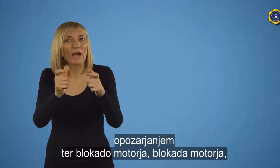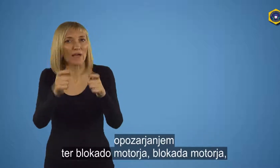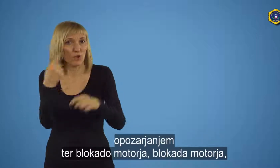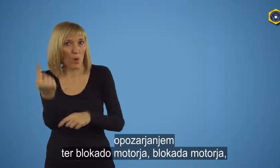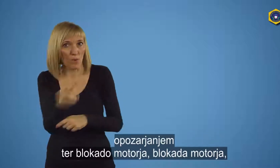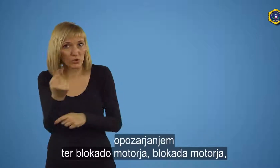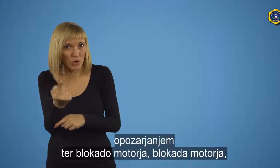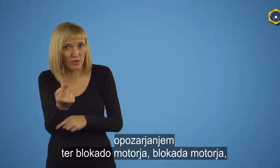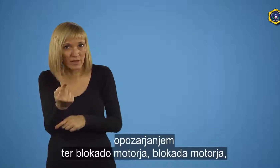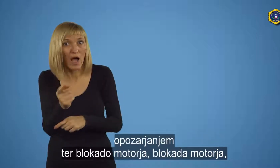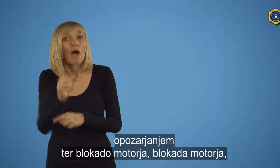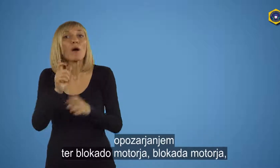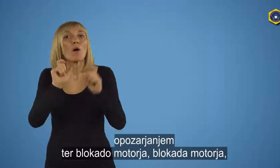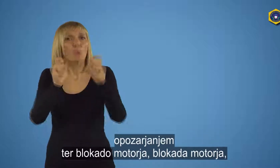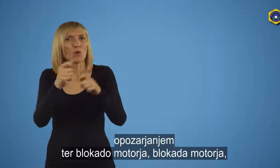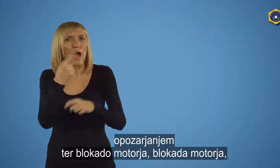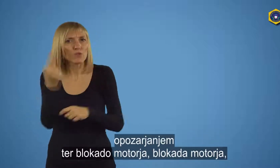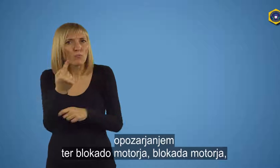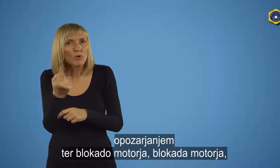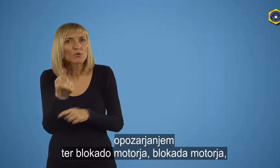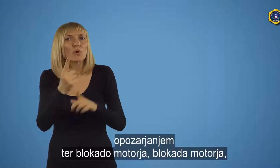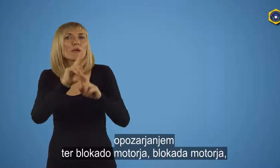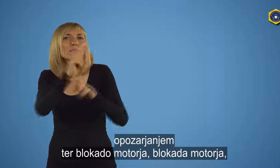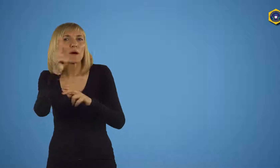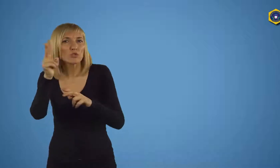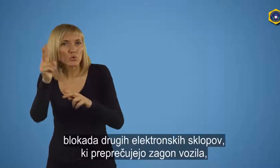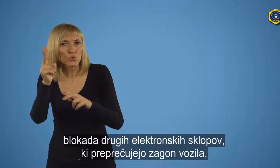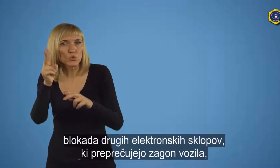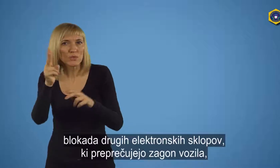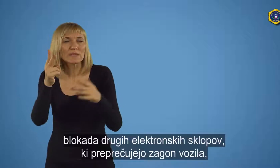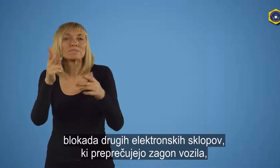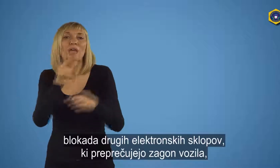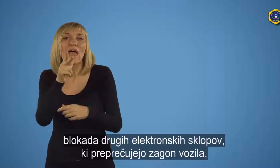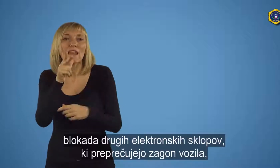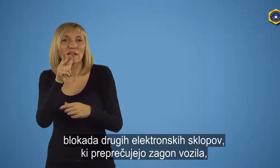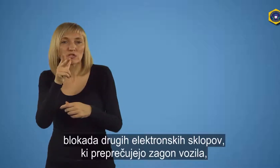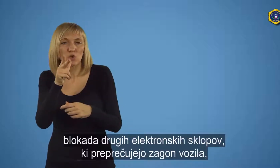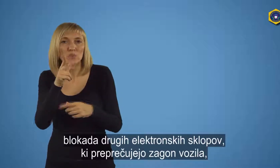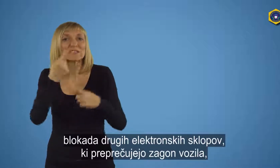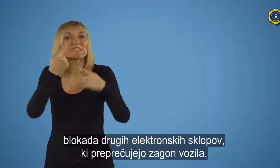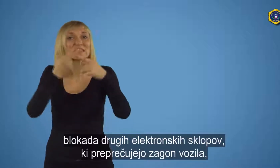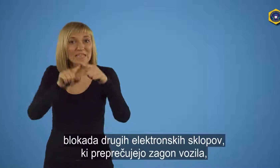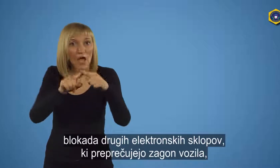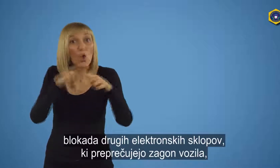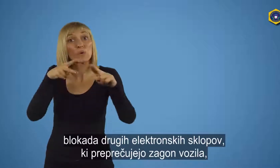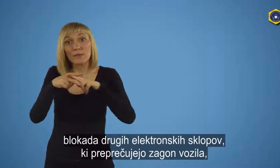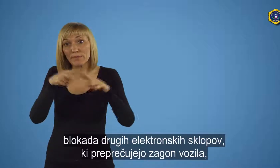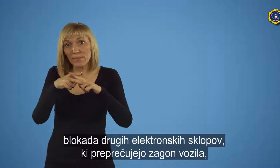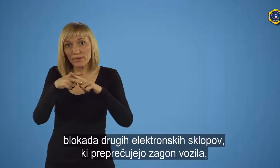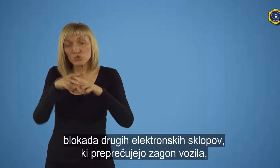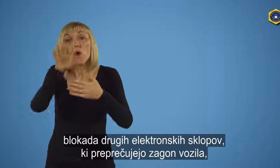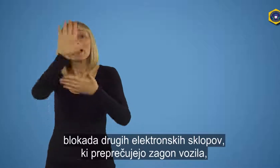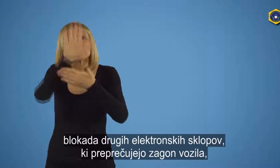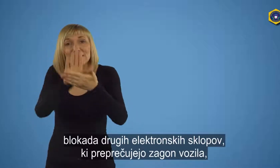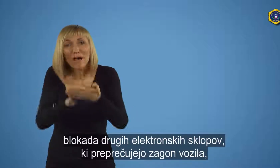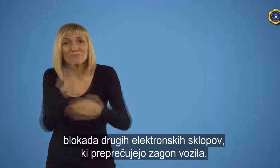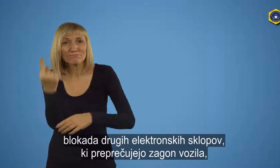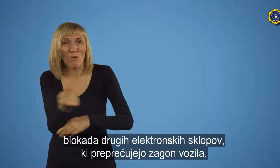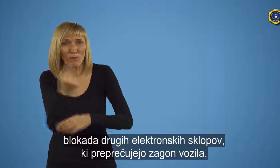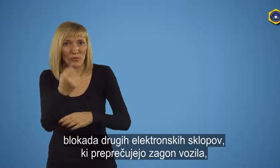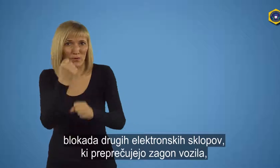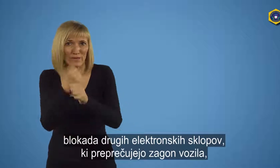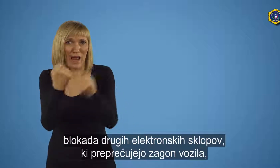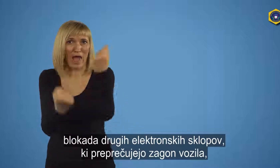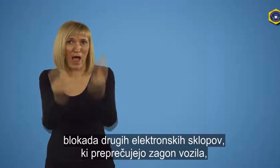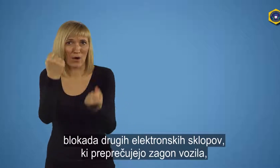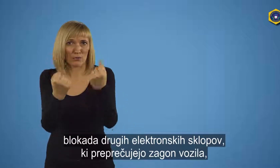Blokada motorja, blokada drugih elektronskih sklopov, ki preprečujejo zagon vozila, sistemi za nadzor gibanja